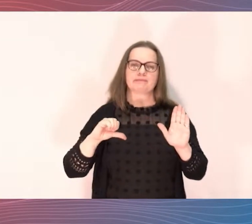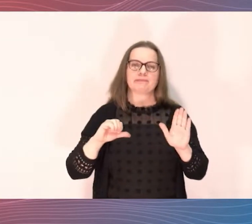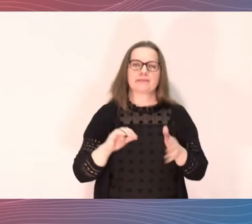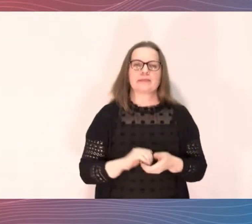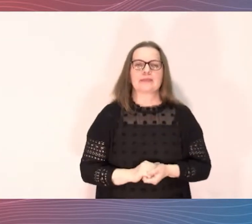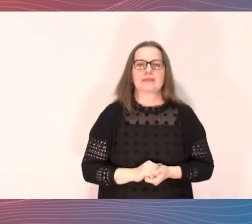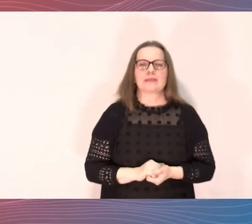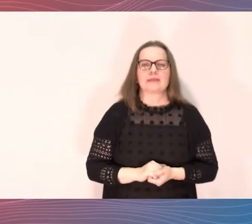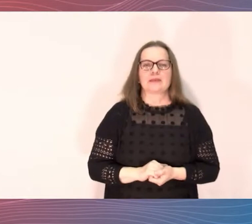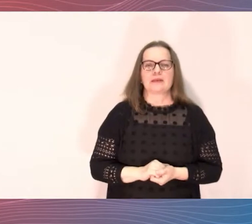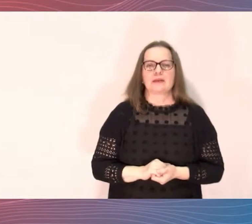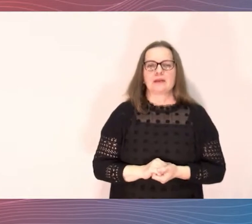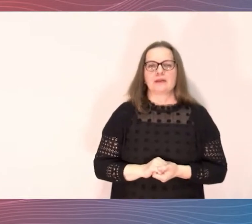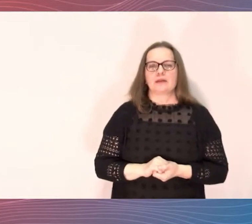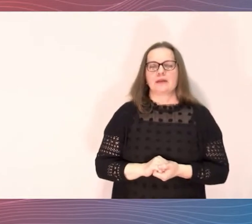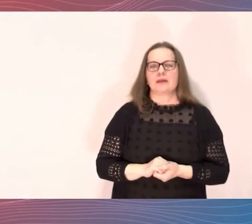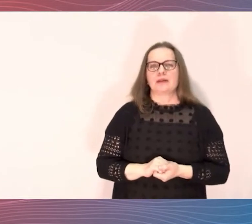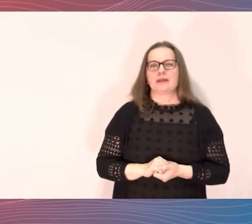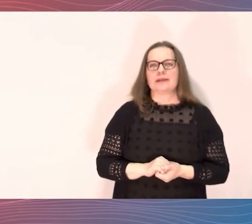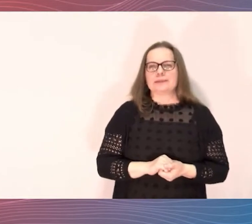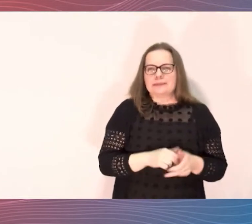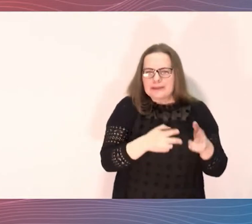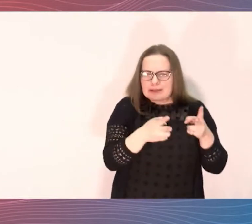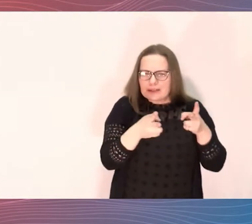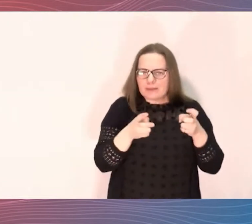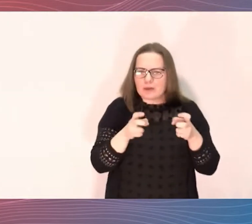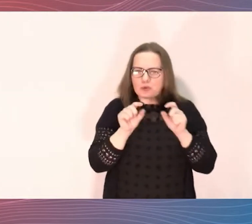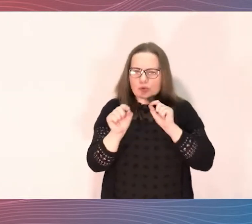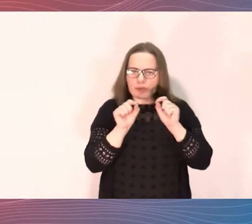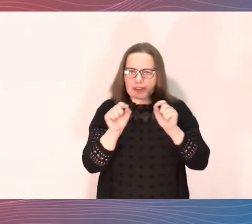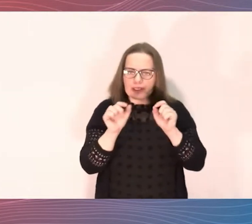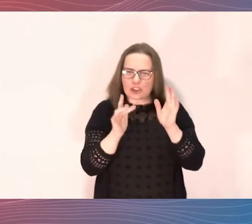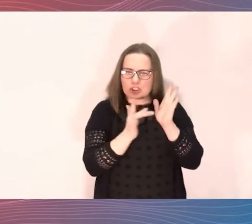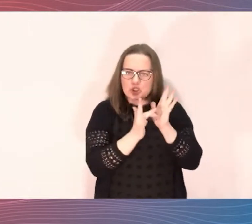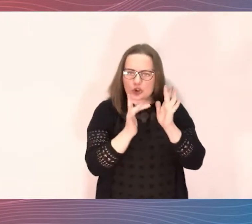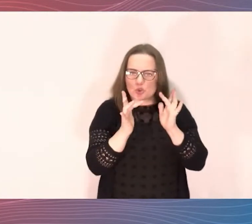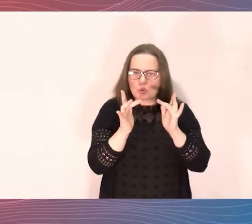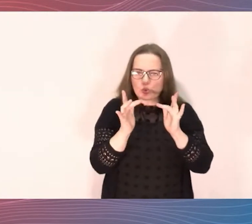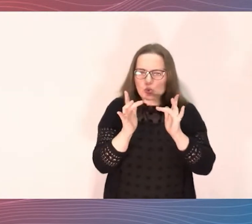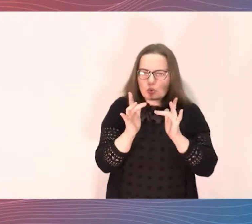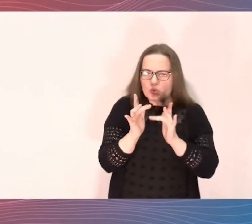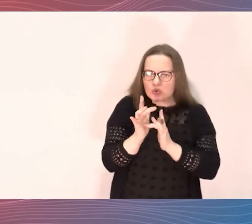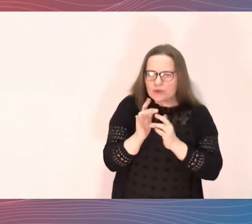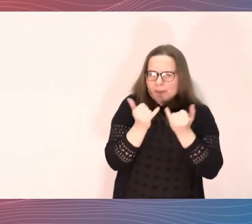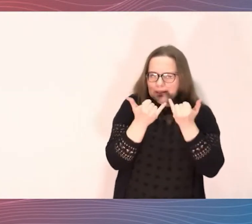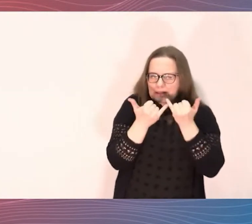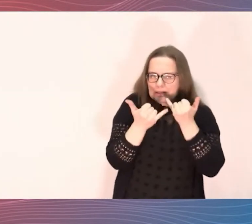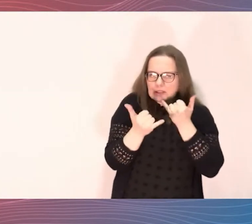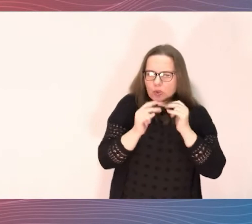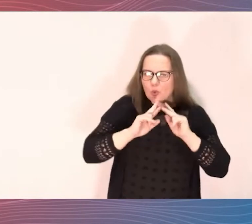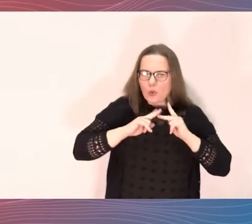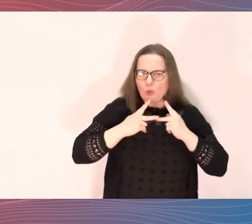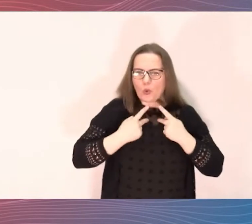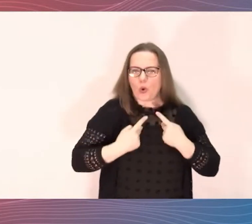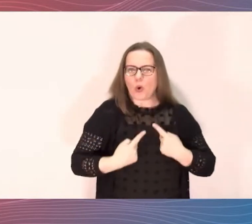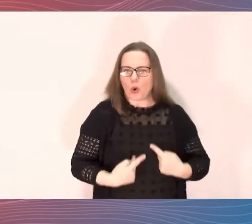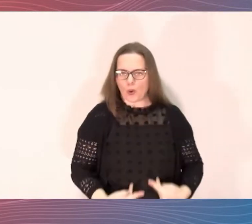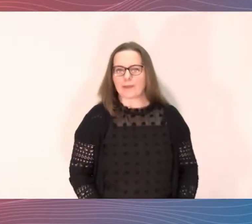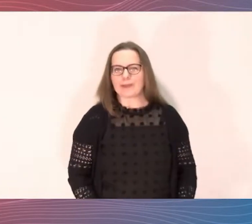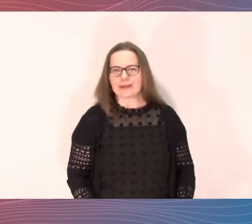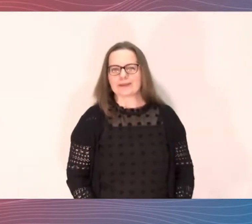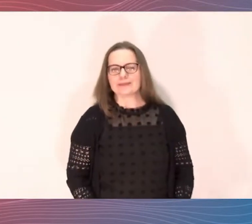pouco tendo sido feito menor do que os anjos, Jesus, por causa do sofrimento da